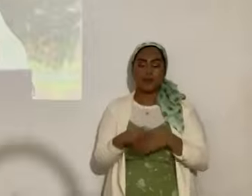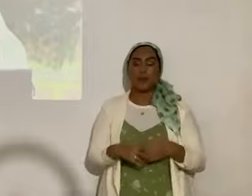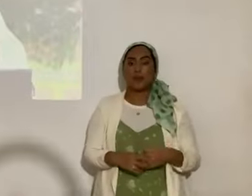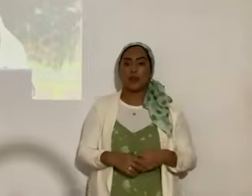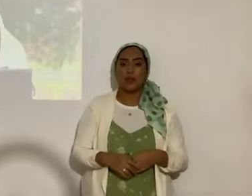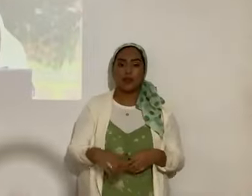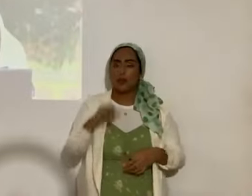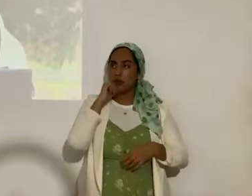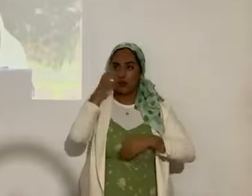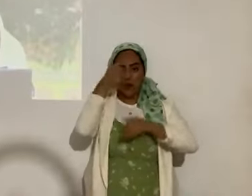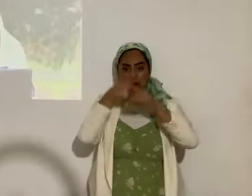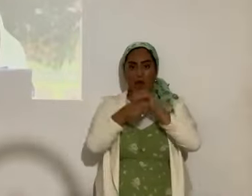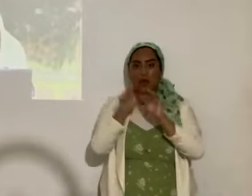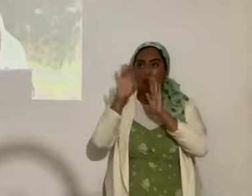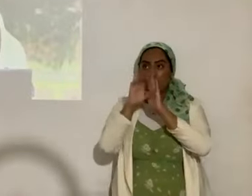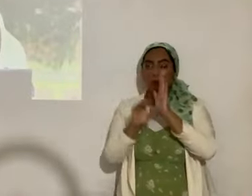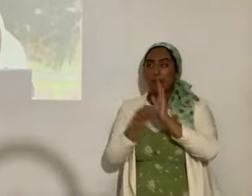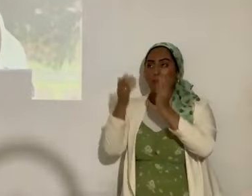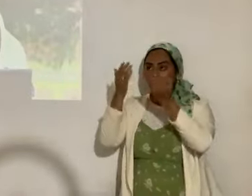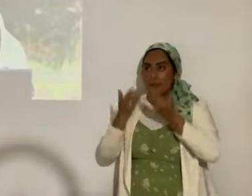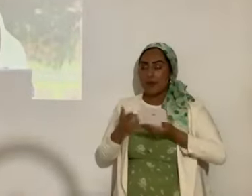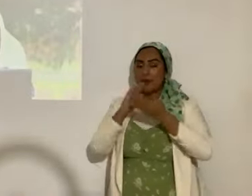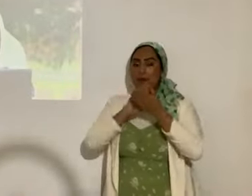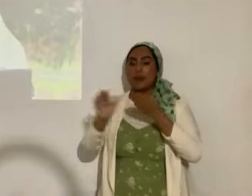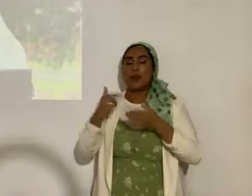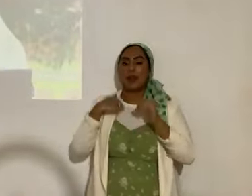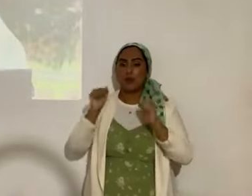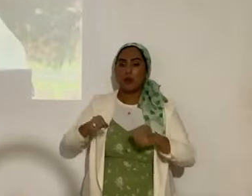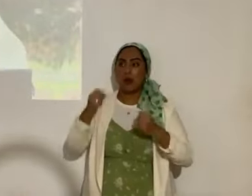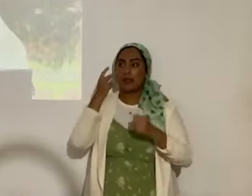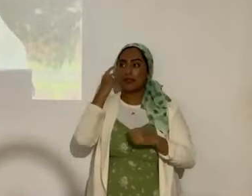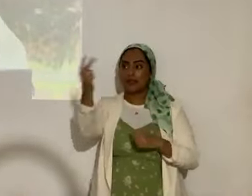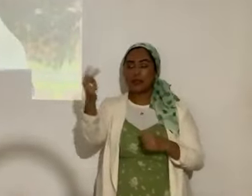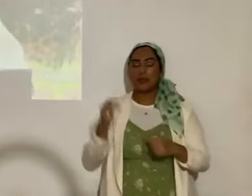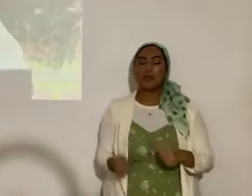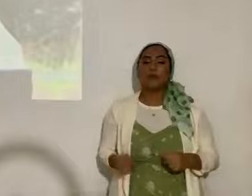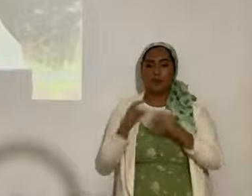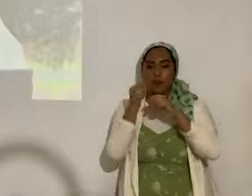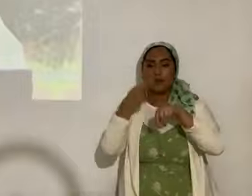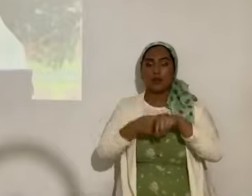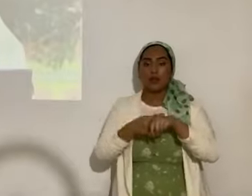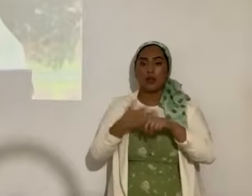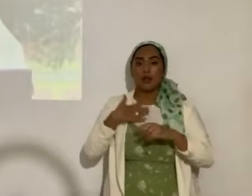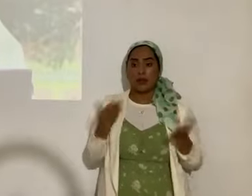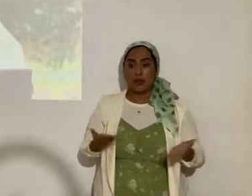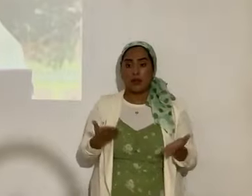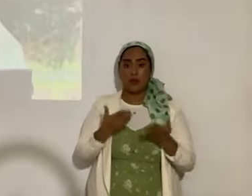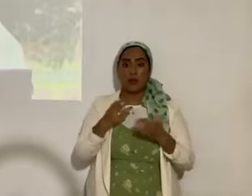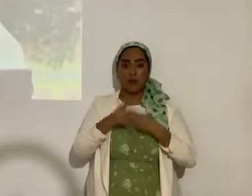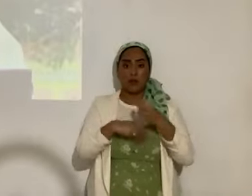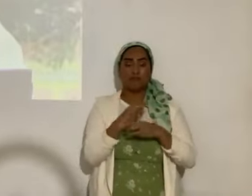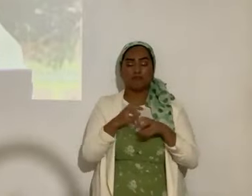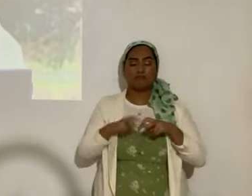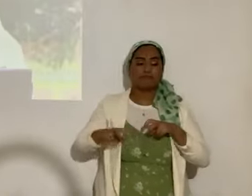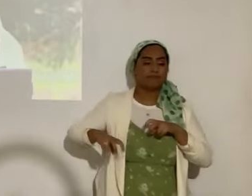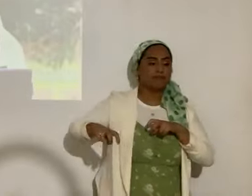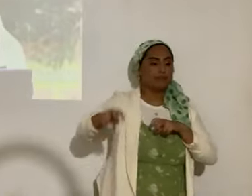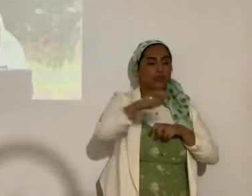tus mandamientos de mí Permíteme verlos Aleluya una vez más soy un extranjero en esta tierra